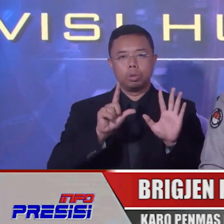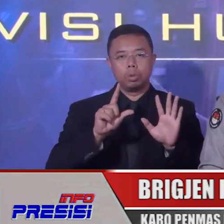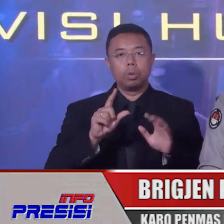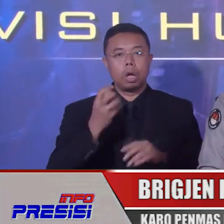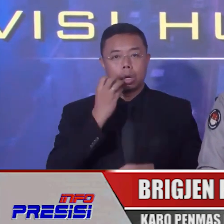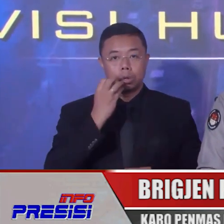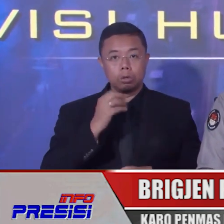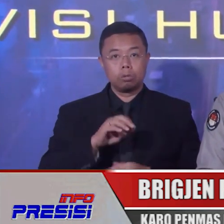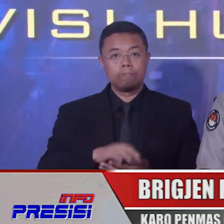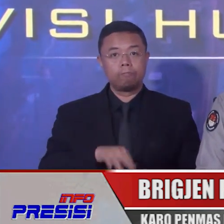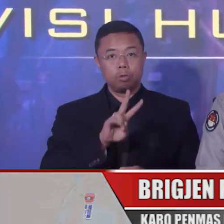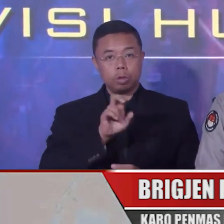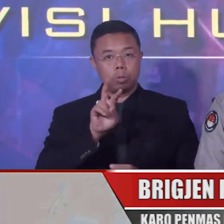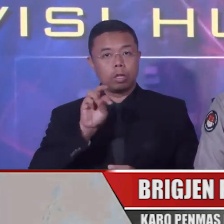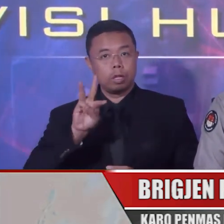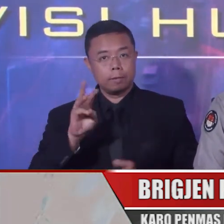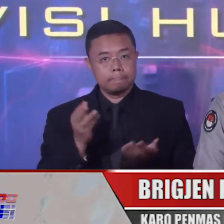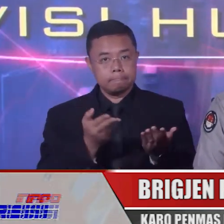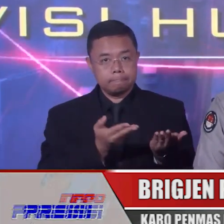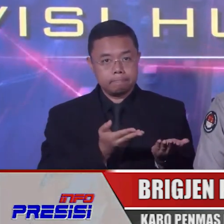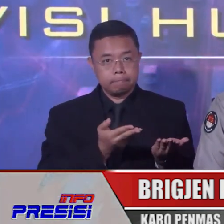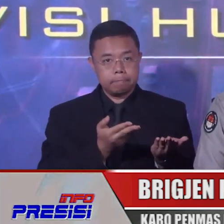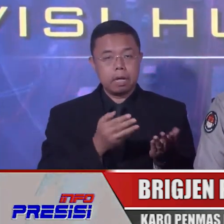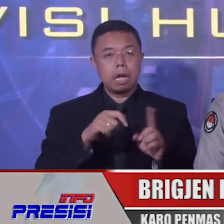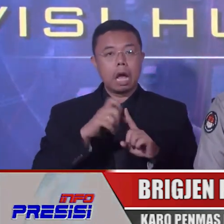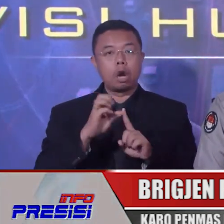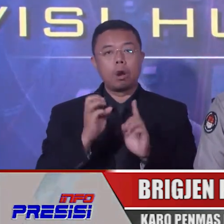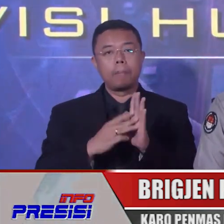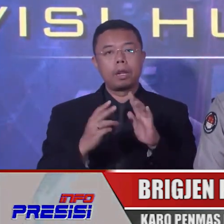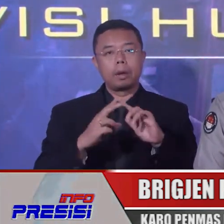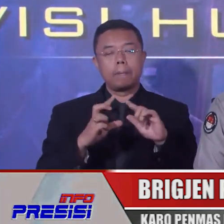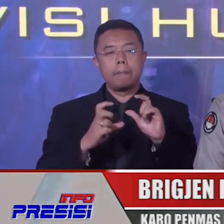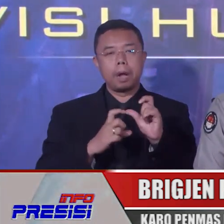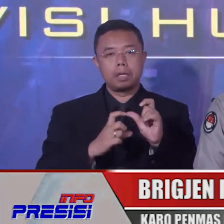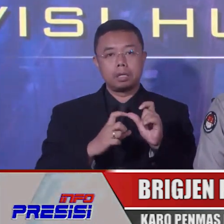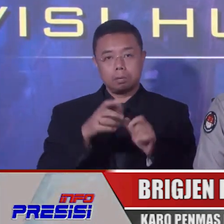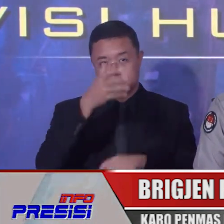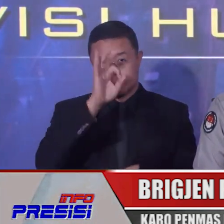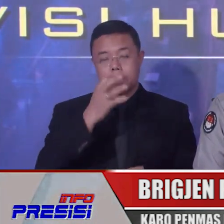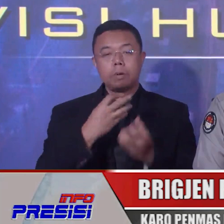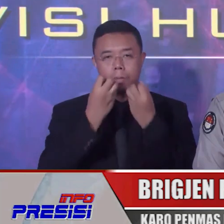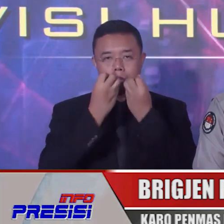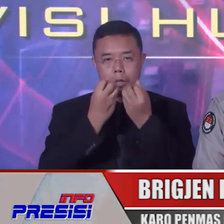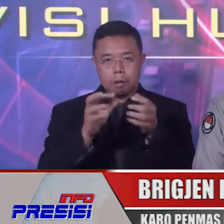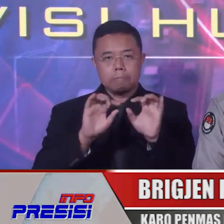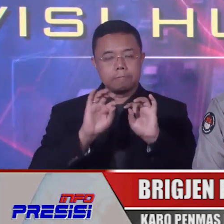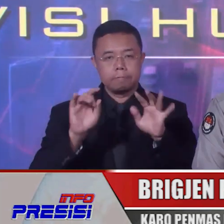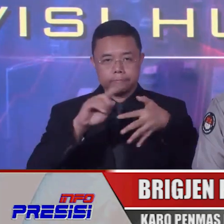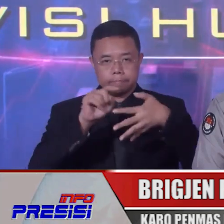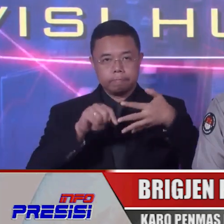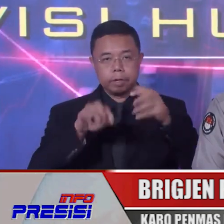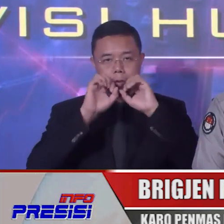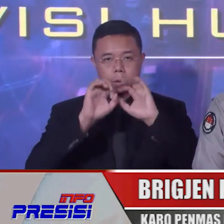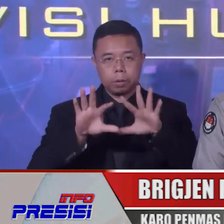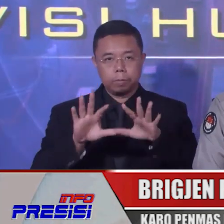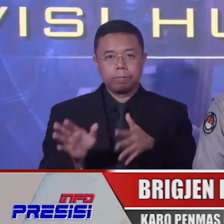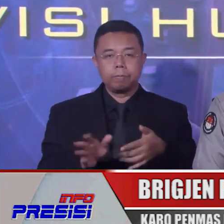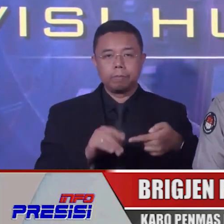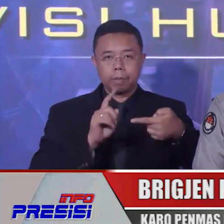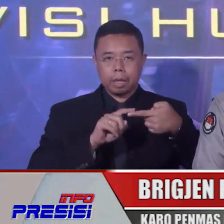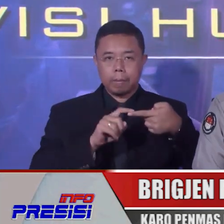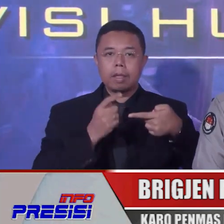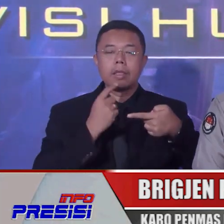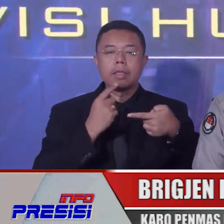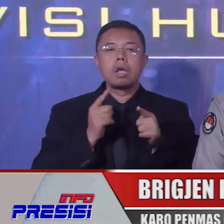Agustus 2023 saya selaku karo penis diphumas Polri akan menyampaikan beberapa informasi yang